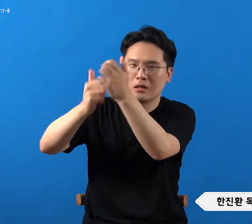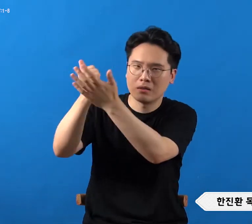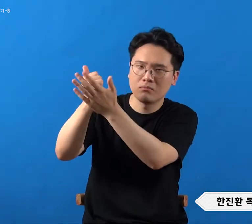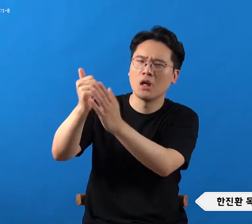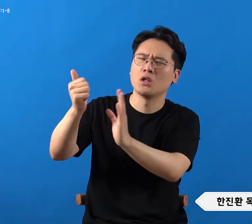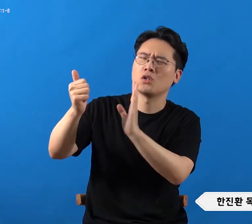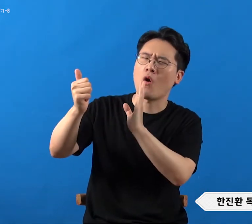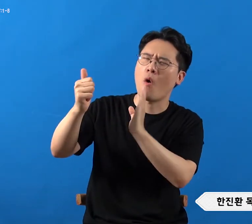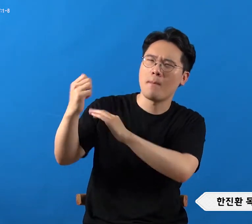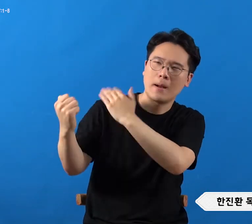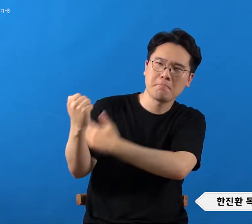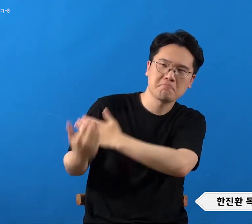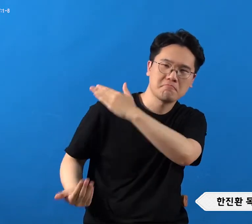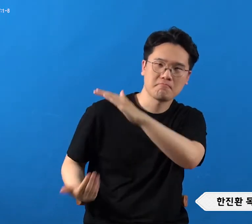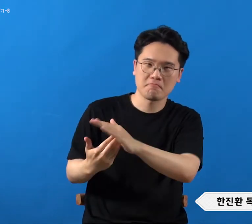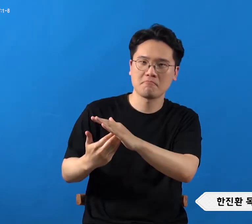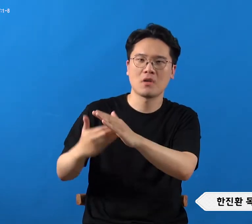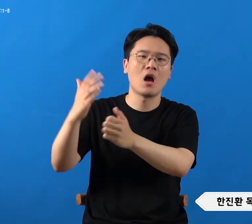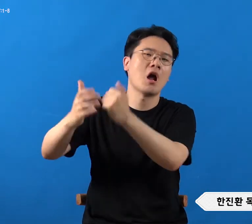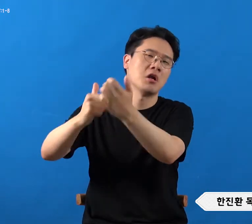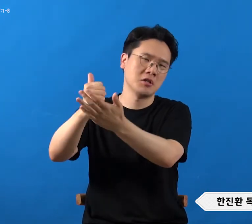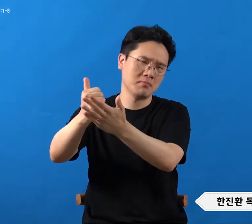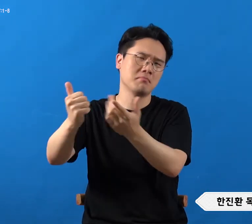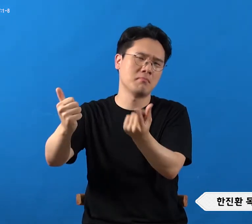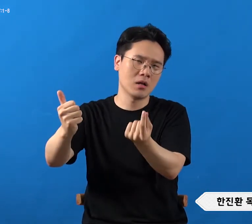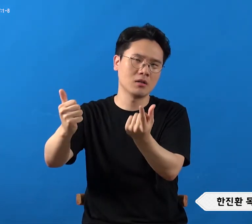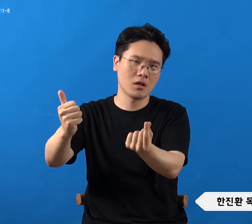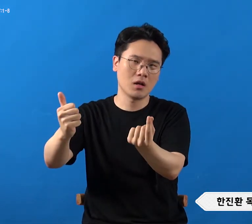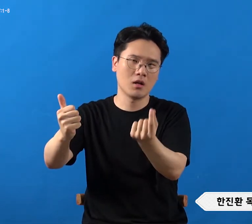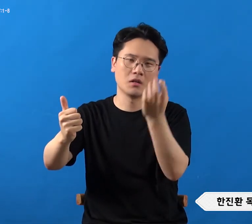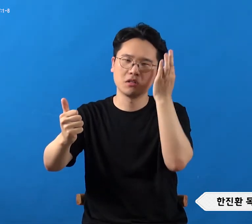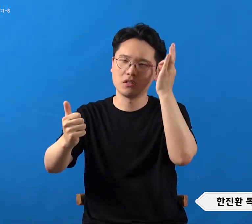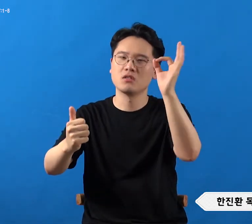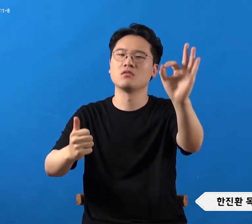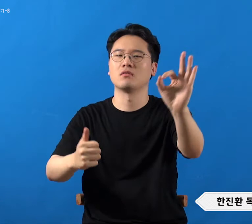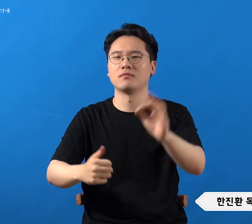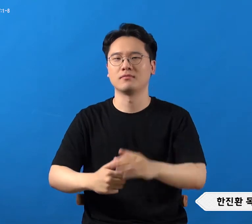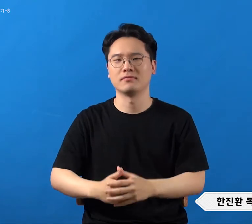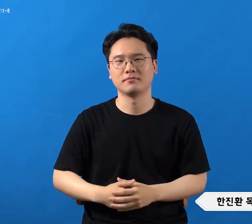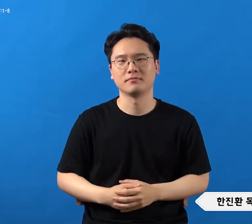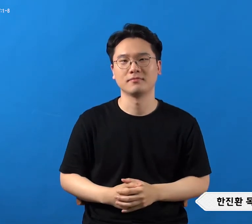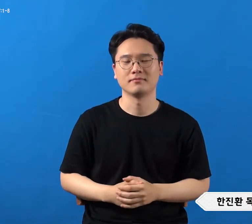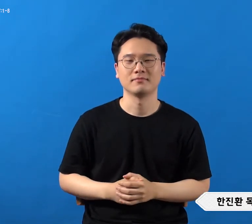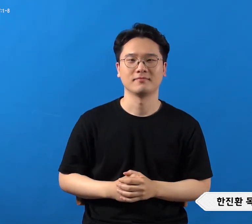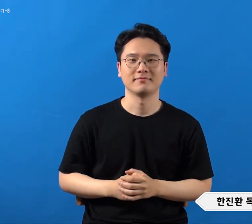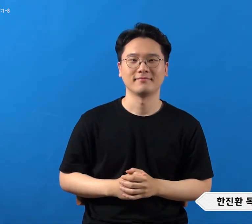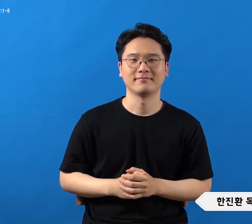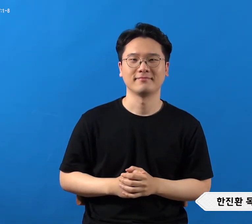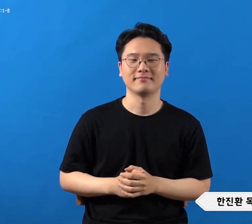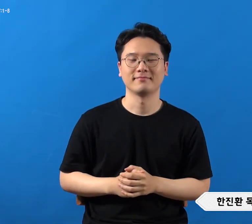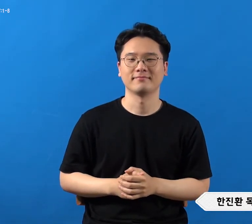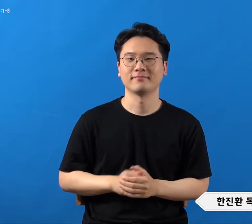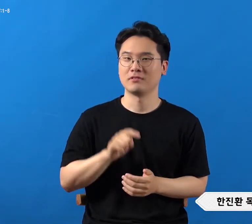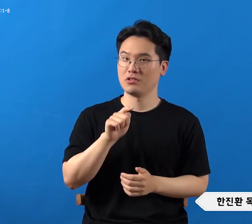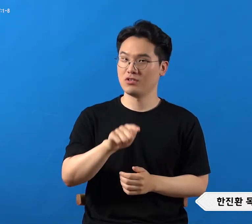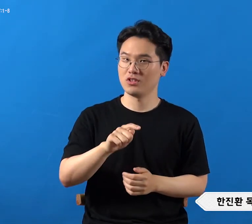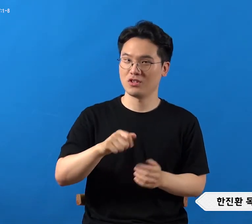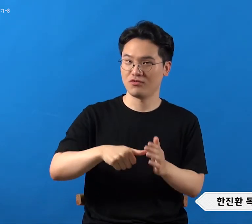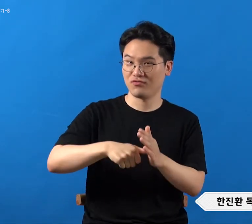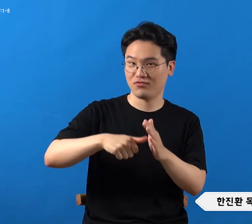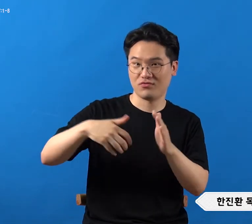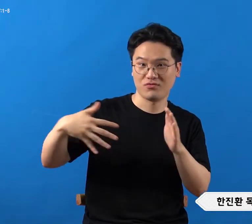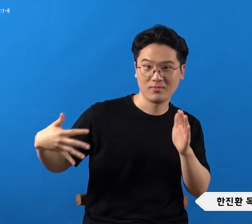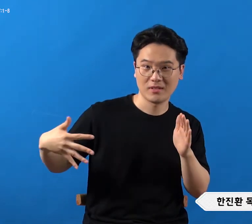당신은 전능하신 신이 분명하십니다. 이제 그렇게 고백을 하는 것이죠. 이것이